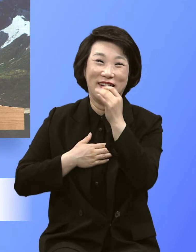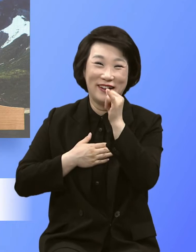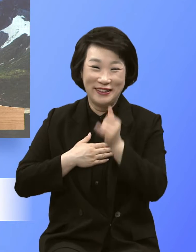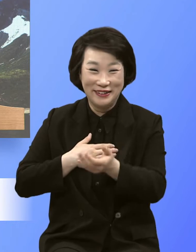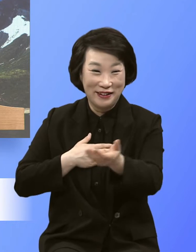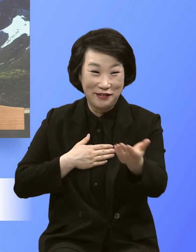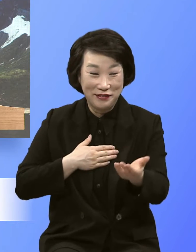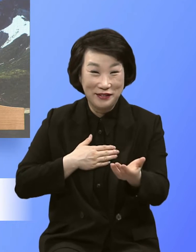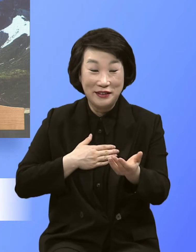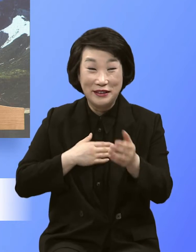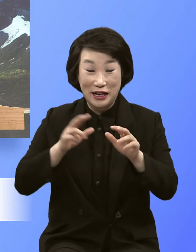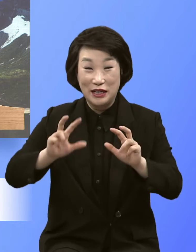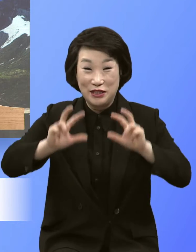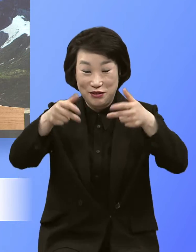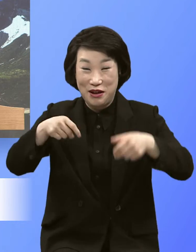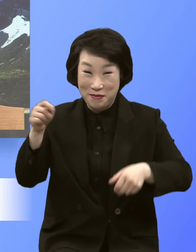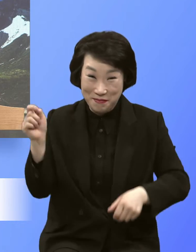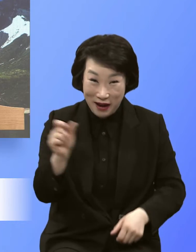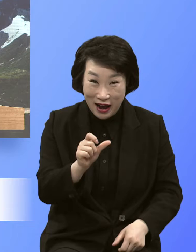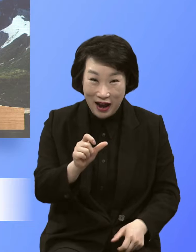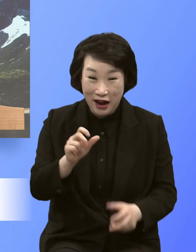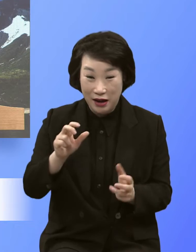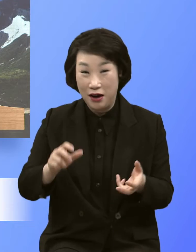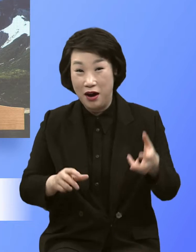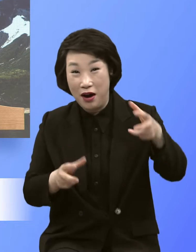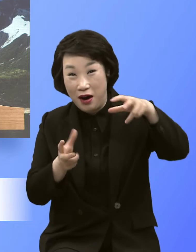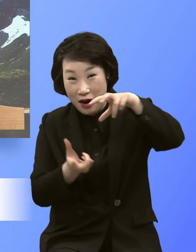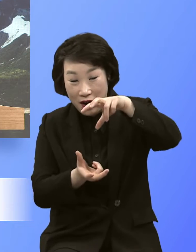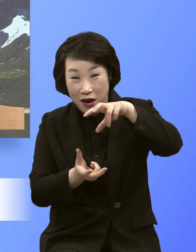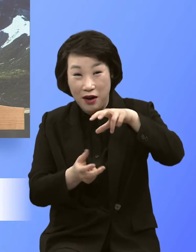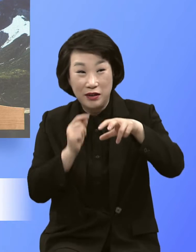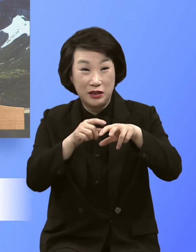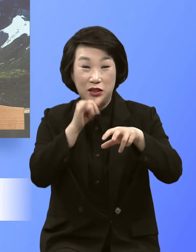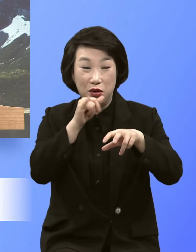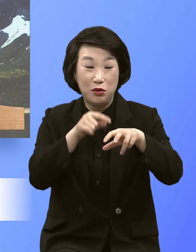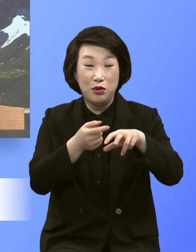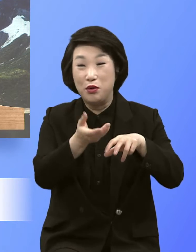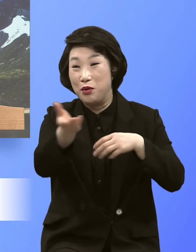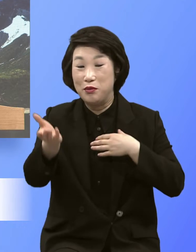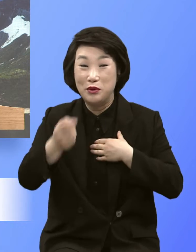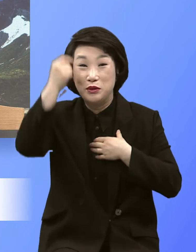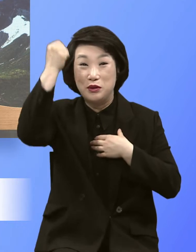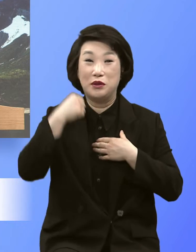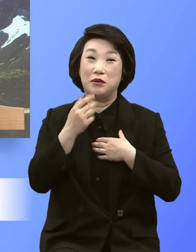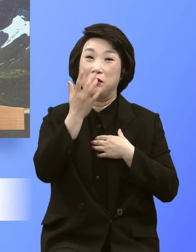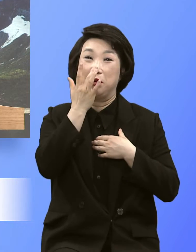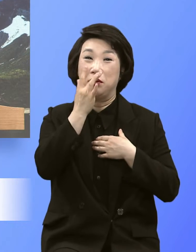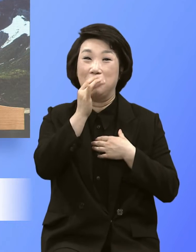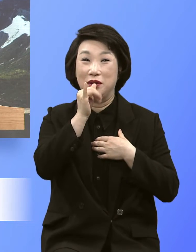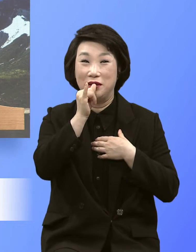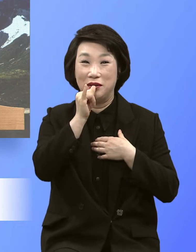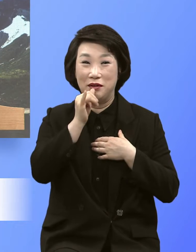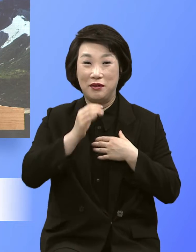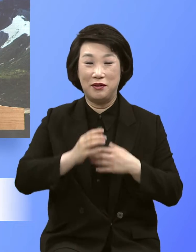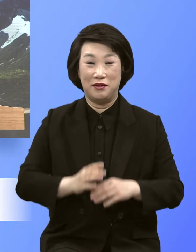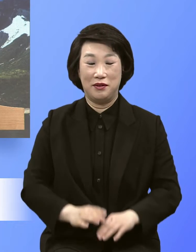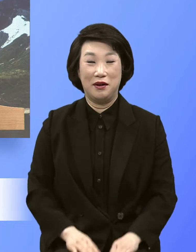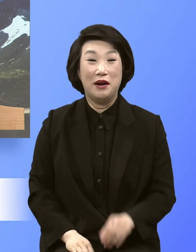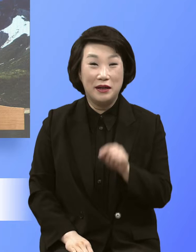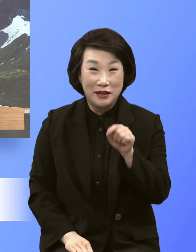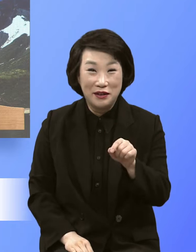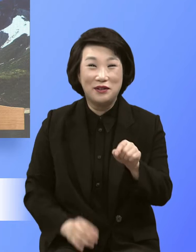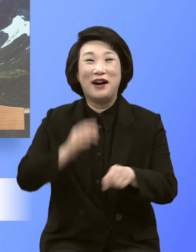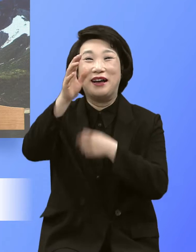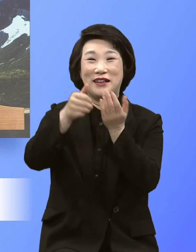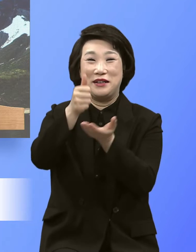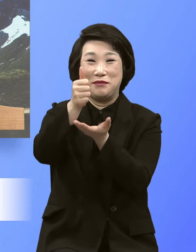지구가 그렇게 빠른 속도로 돌아가는 것을 전혀 느끼지 못합니다. 이것도